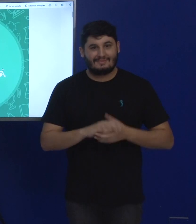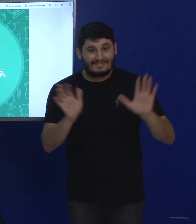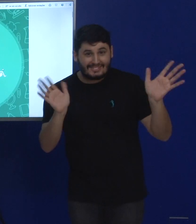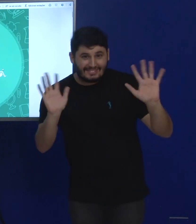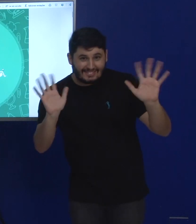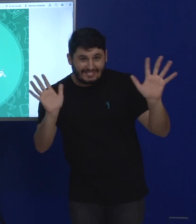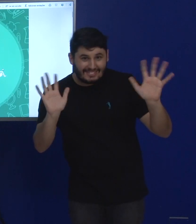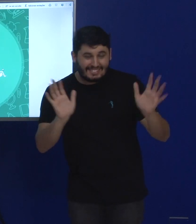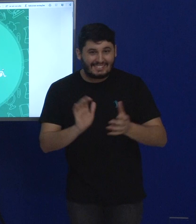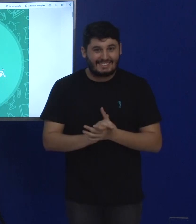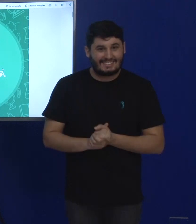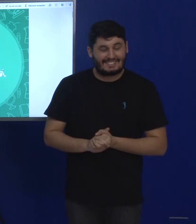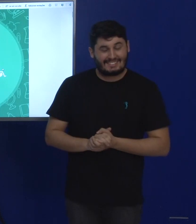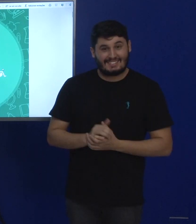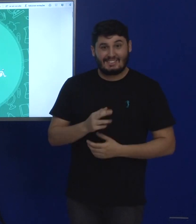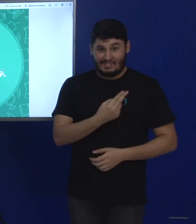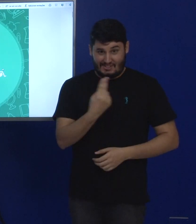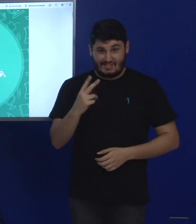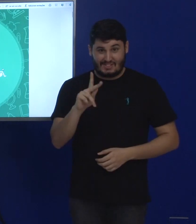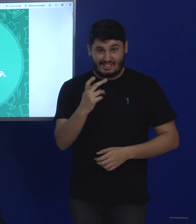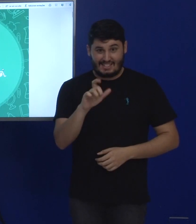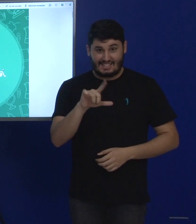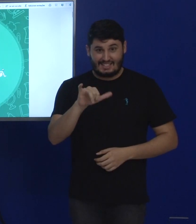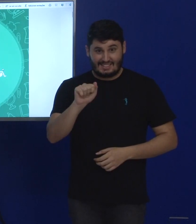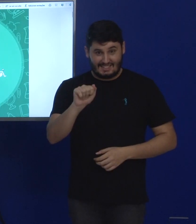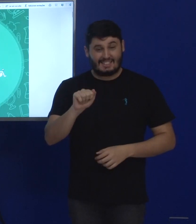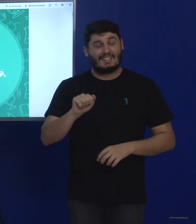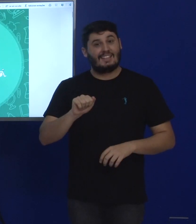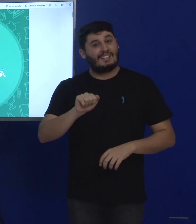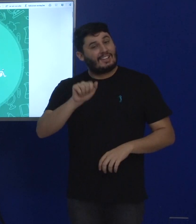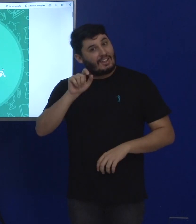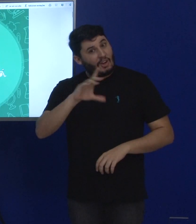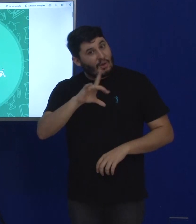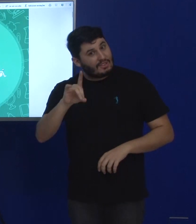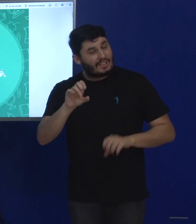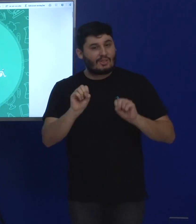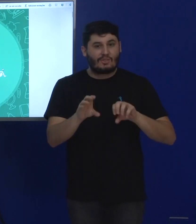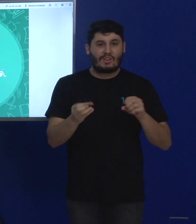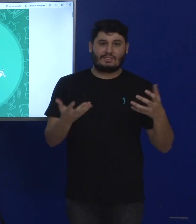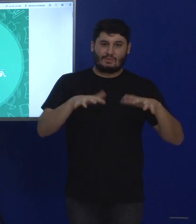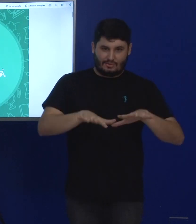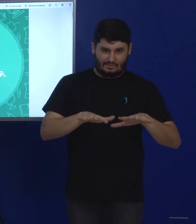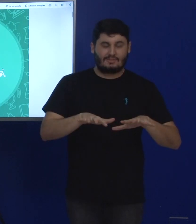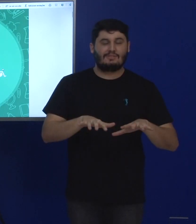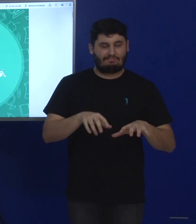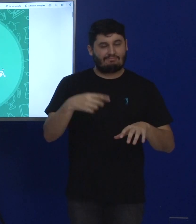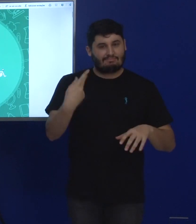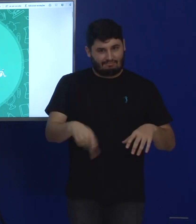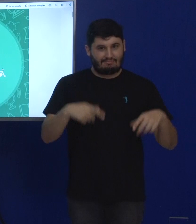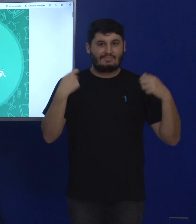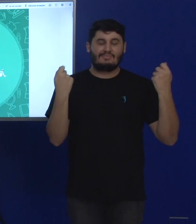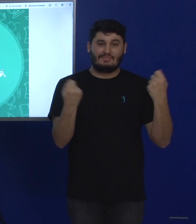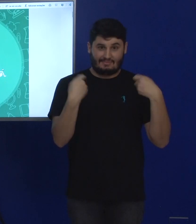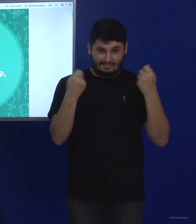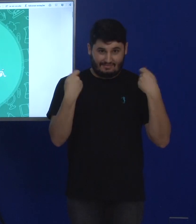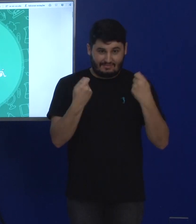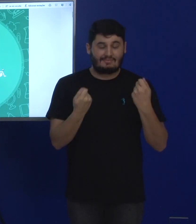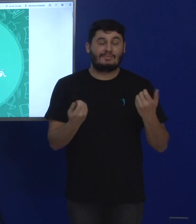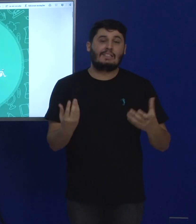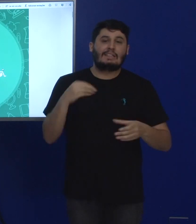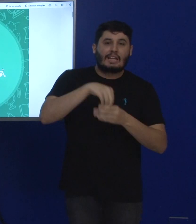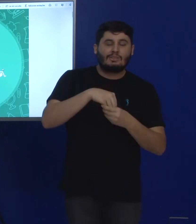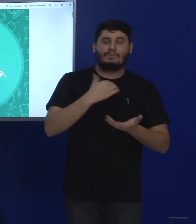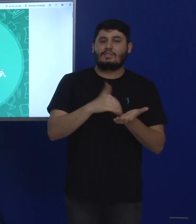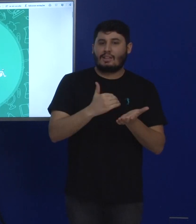Olá pessoal, eu sou Elida Nogueira, sou a coordenadora de Educação Inclusiva aqui do nosso município, agrego a Secretaria de